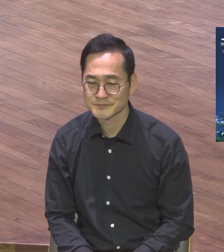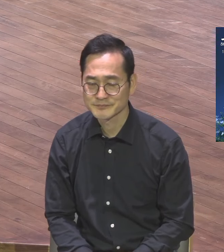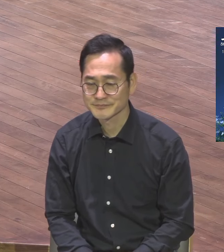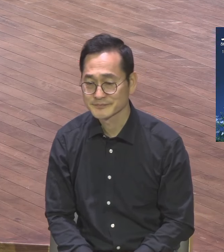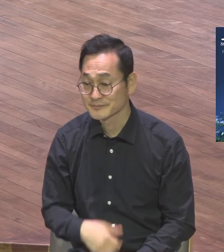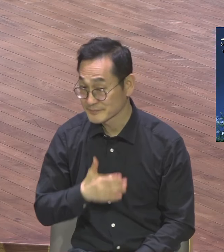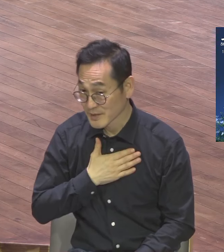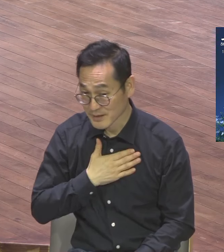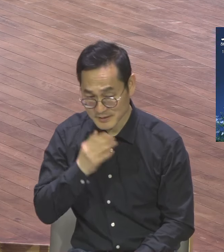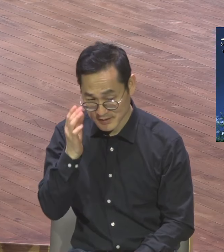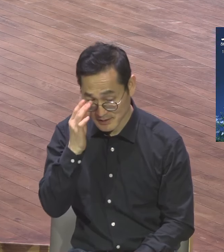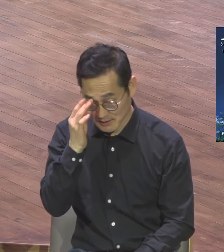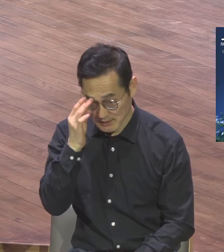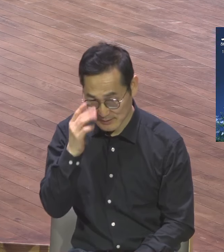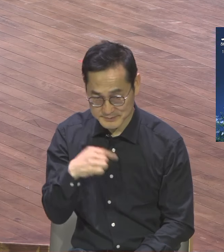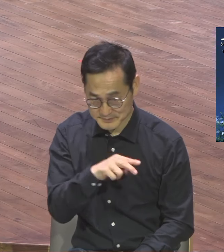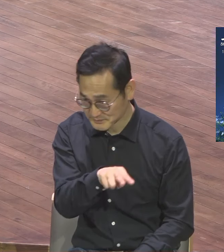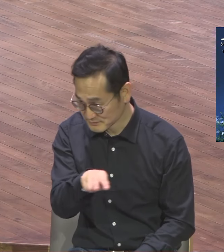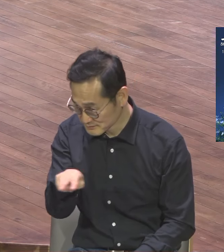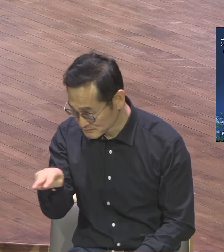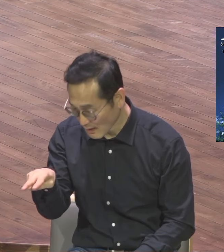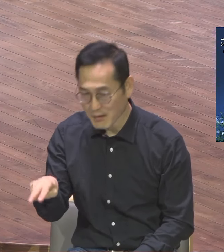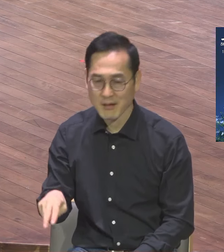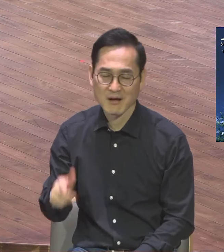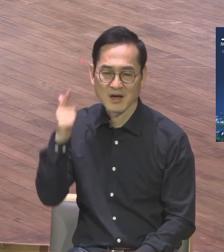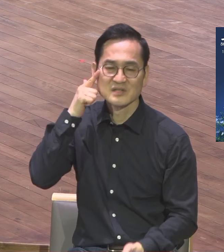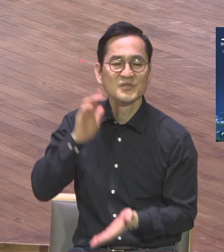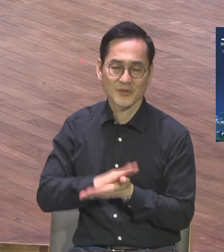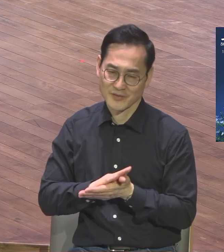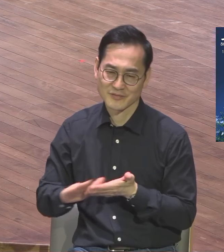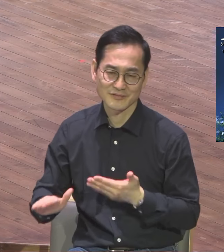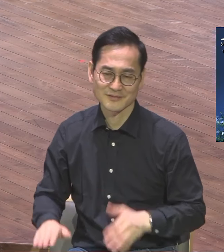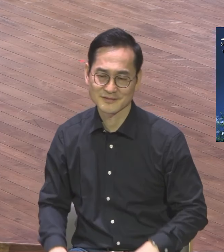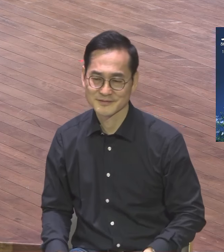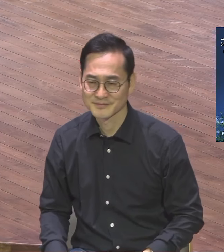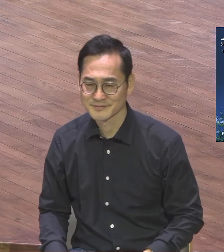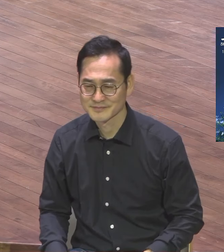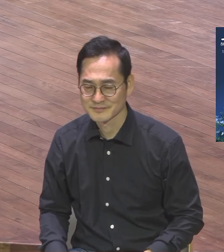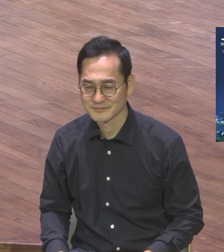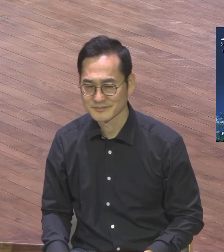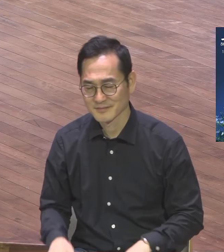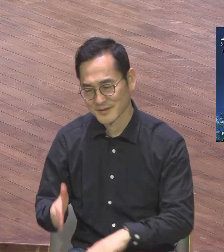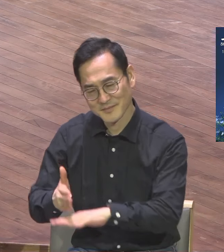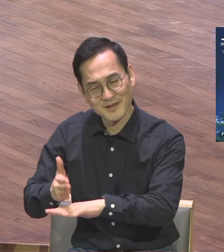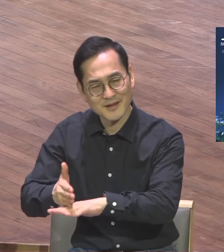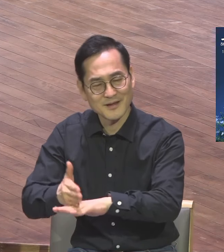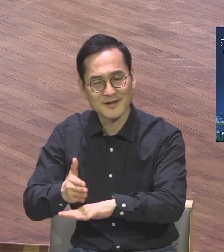저는요 이분들 보면 더 바랄 게 없어요. 너무 감사해요.